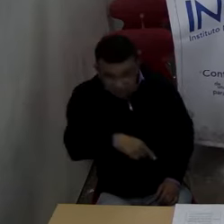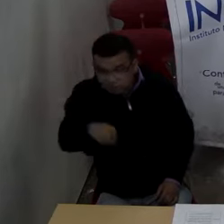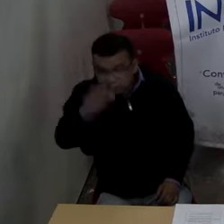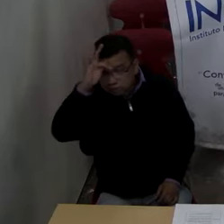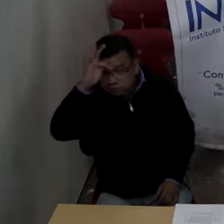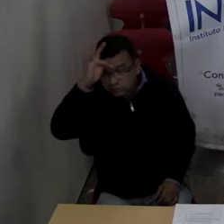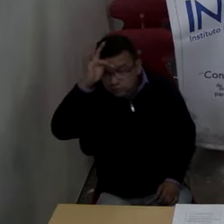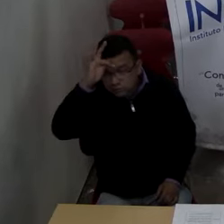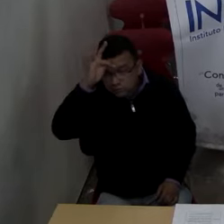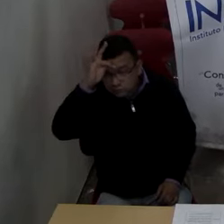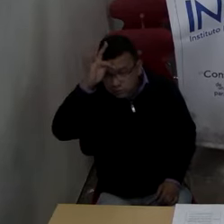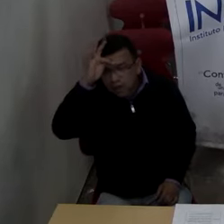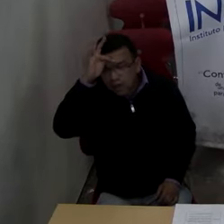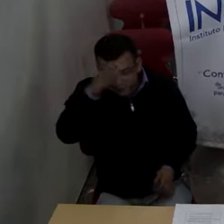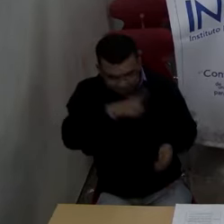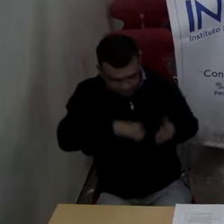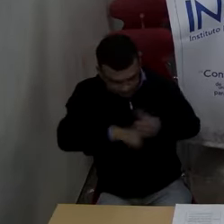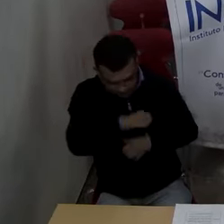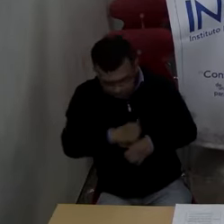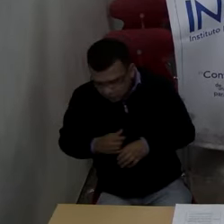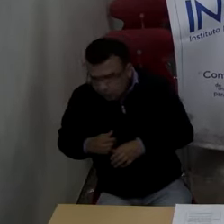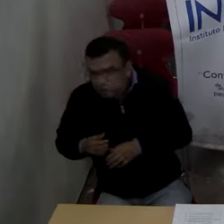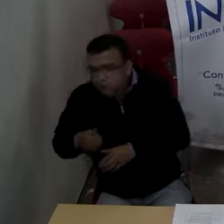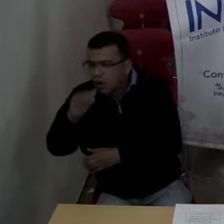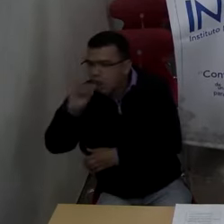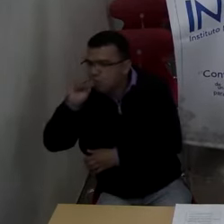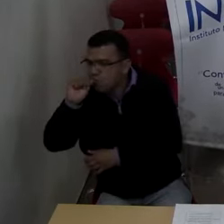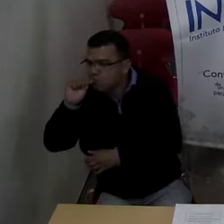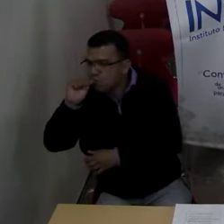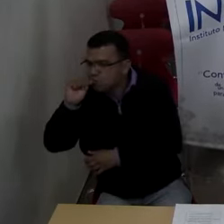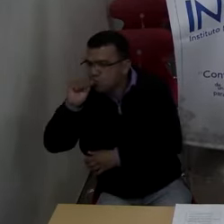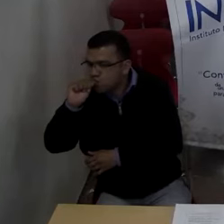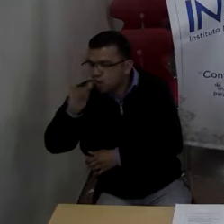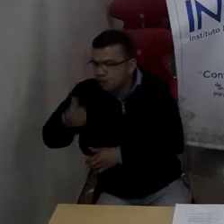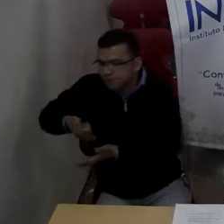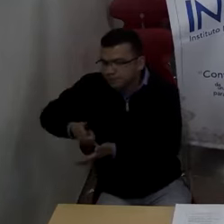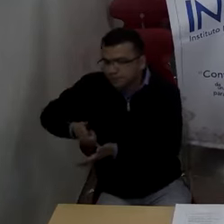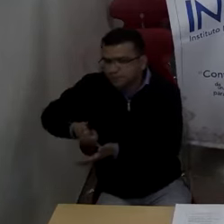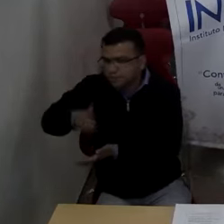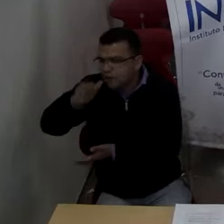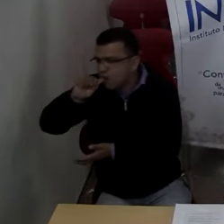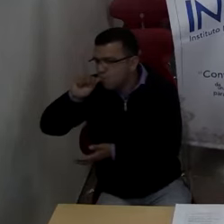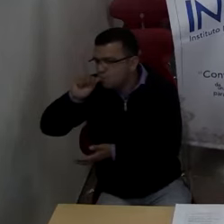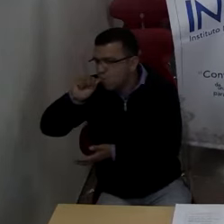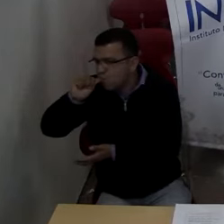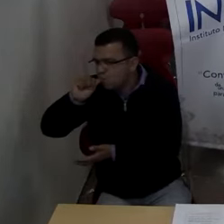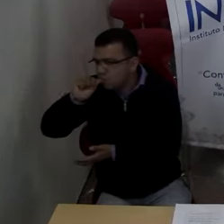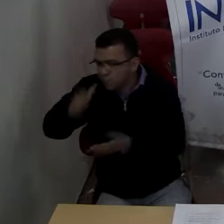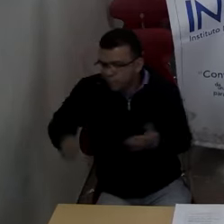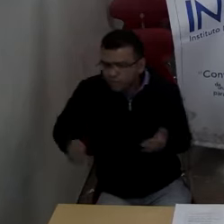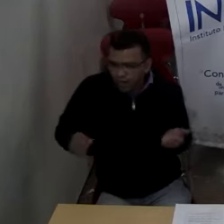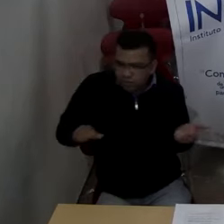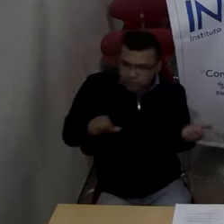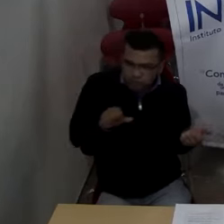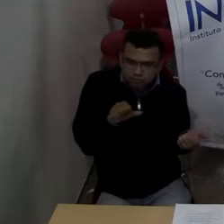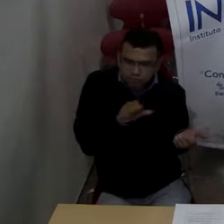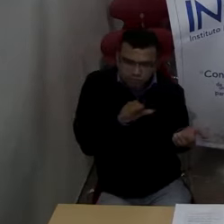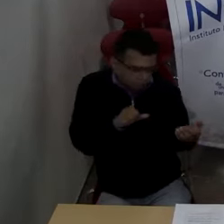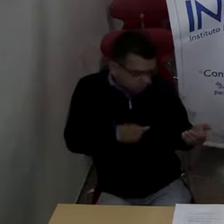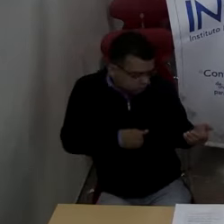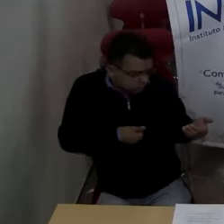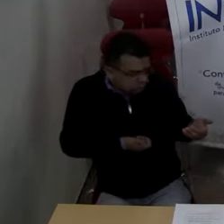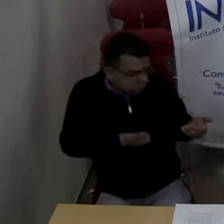al momento de lactar. En el caso de lactar con tetero, en la alimentación con tetero,